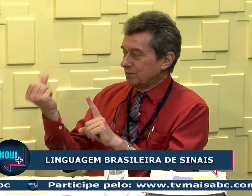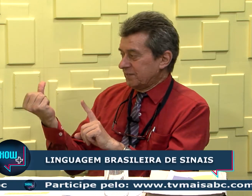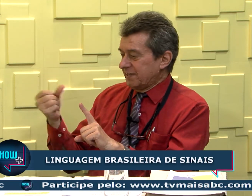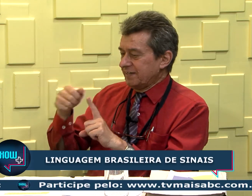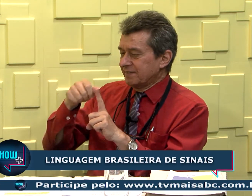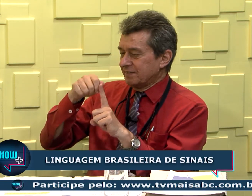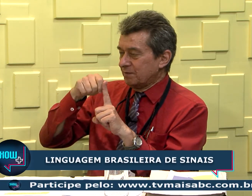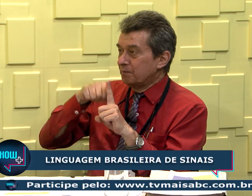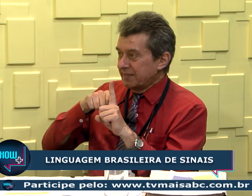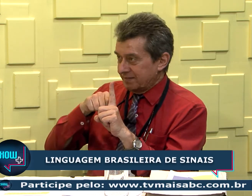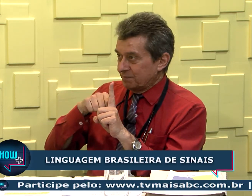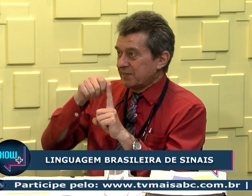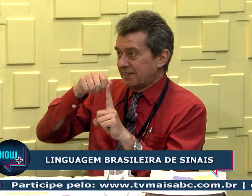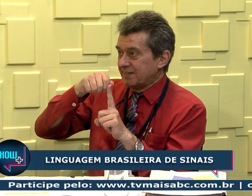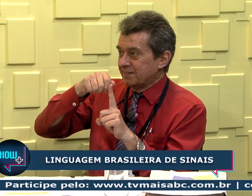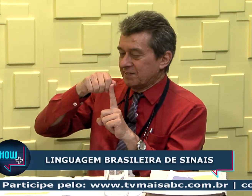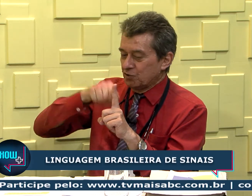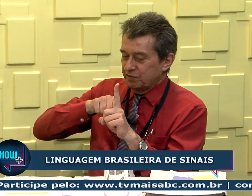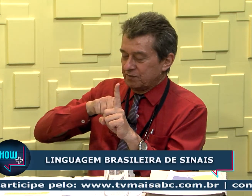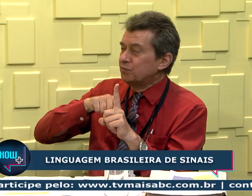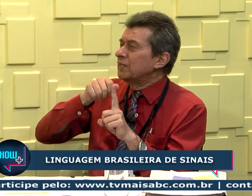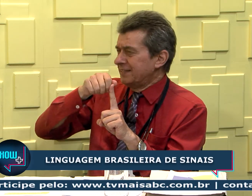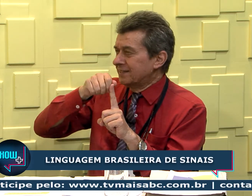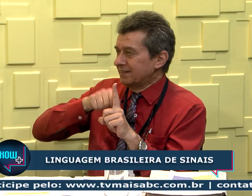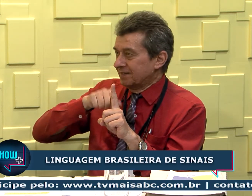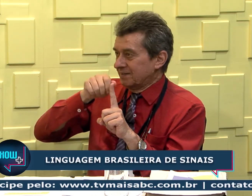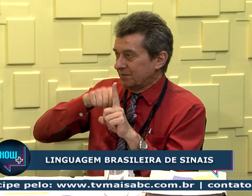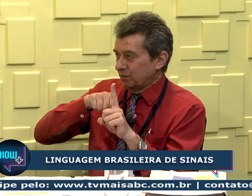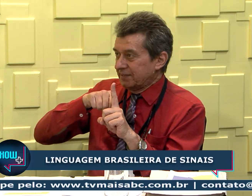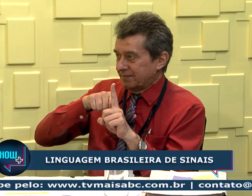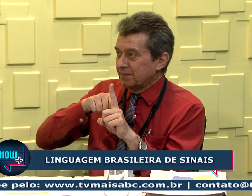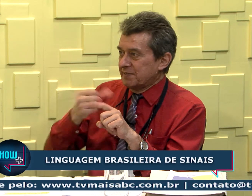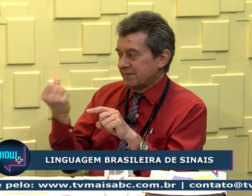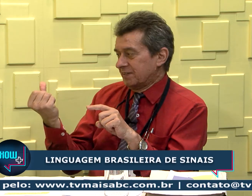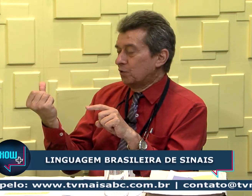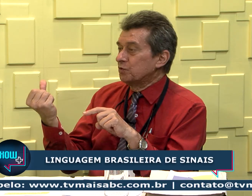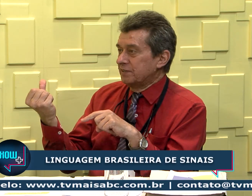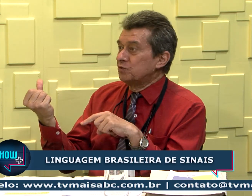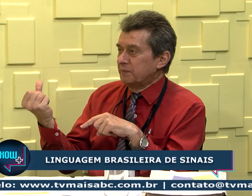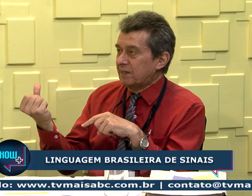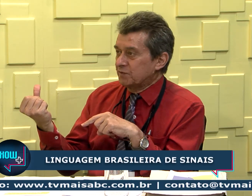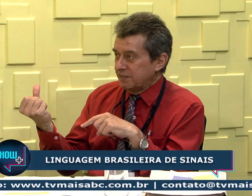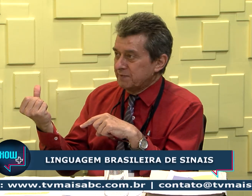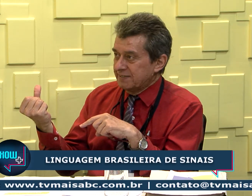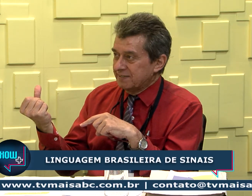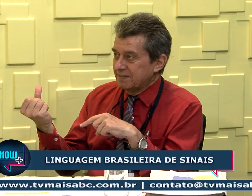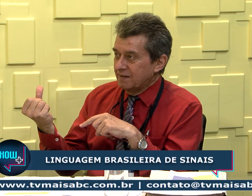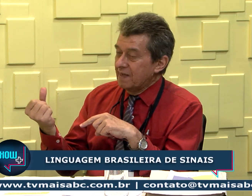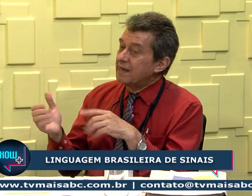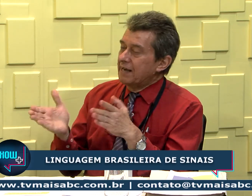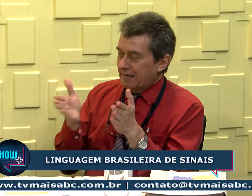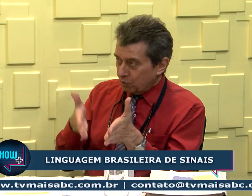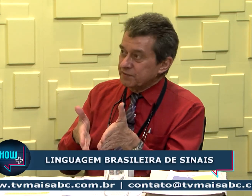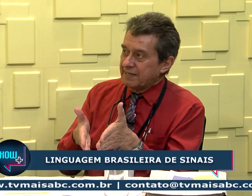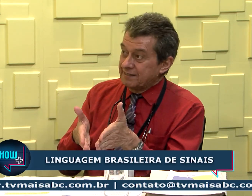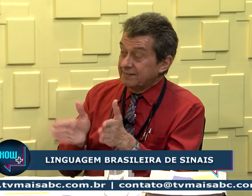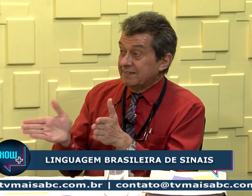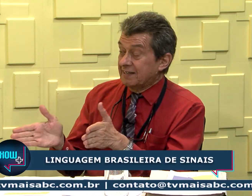seis meses esse aqui nacional de folia né foi nesse então os números seis meses ela consegue desde que ela